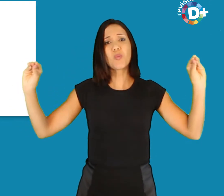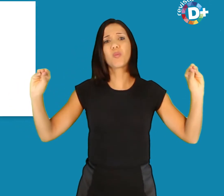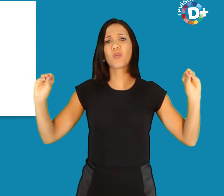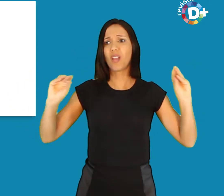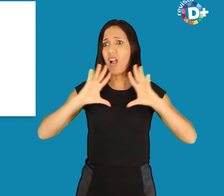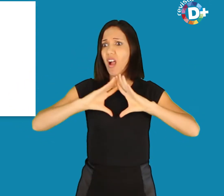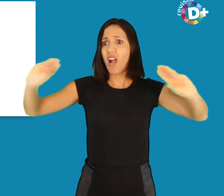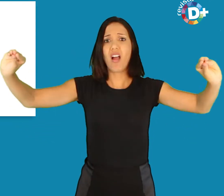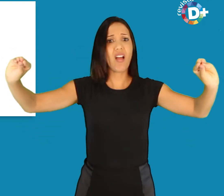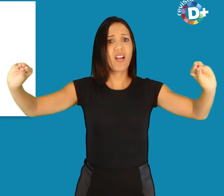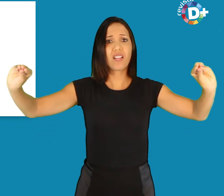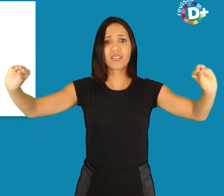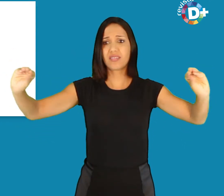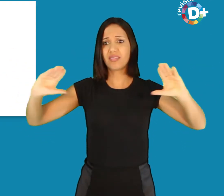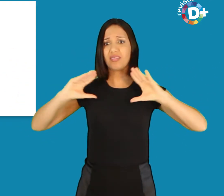admite rota